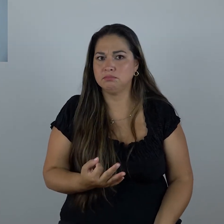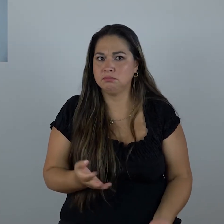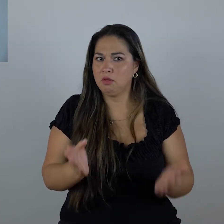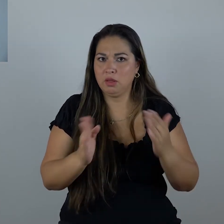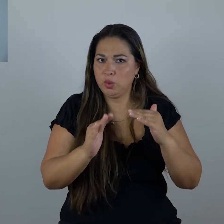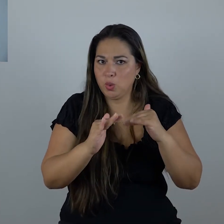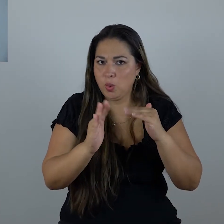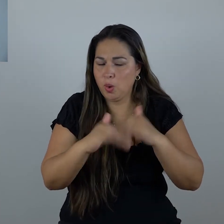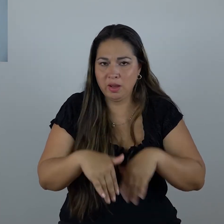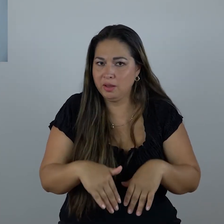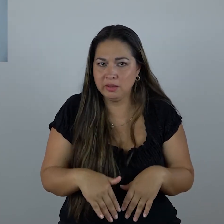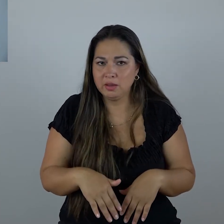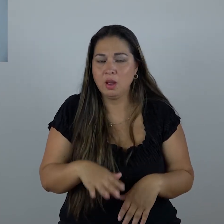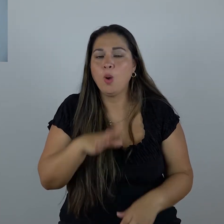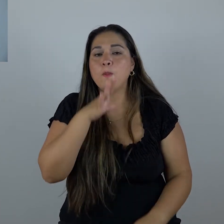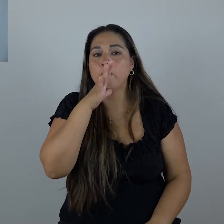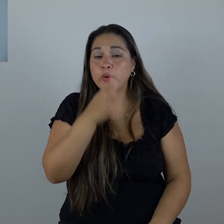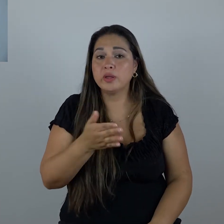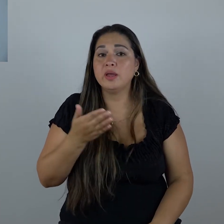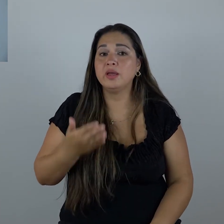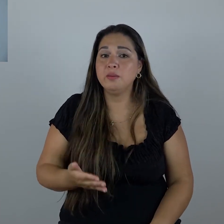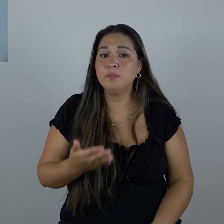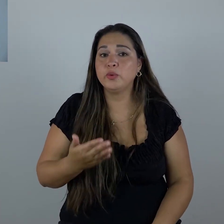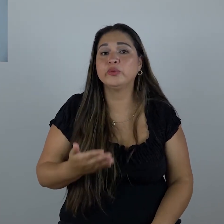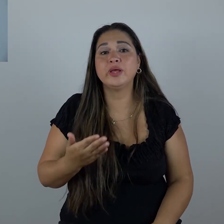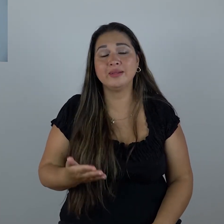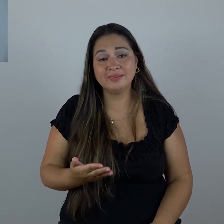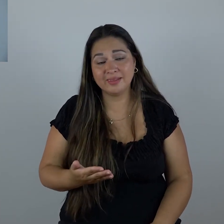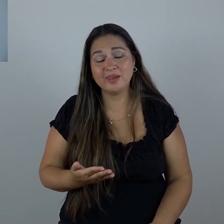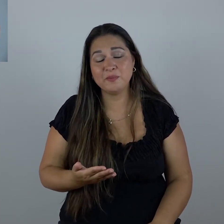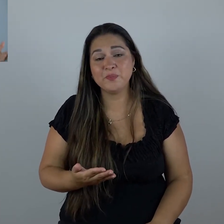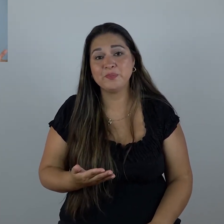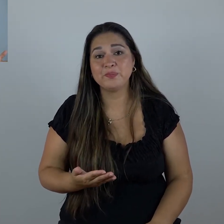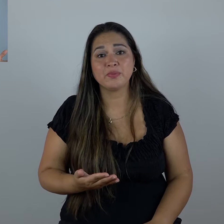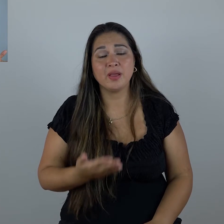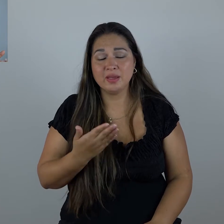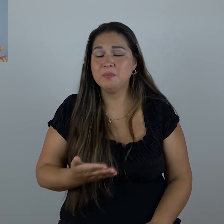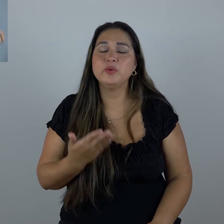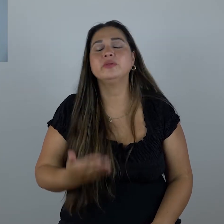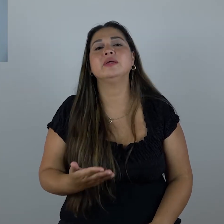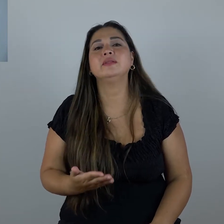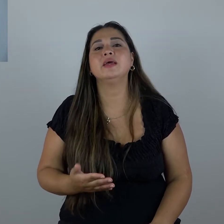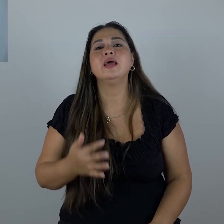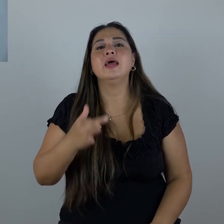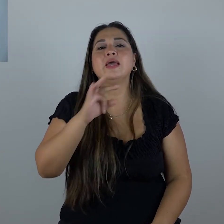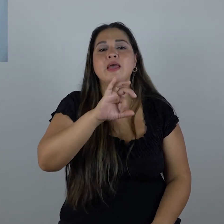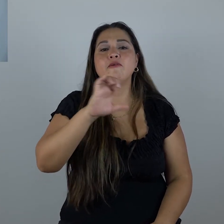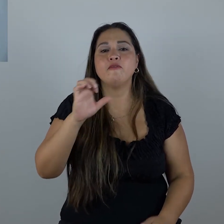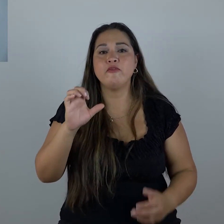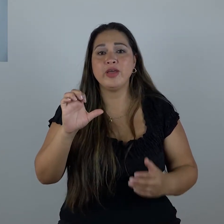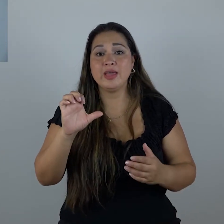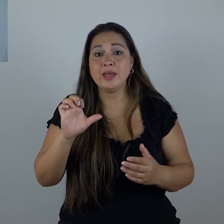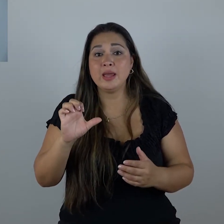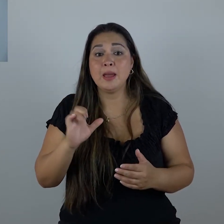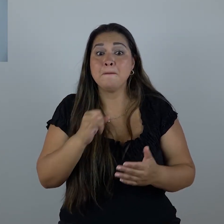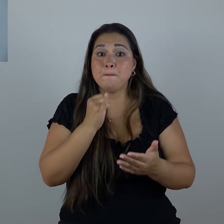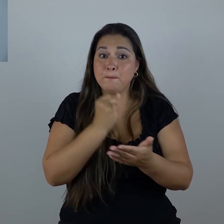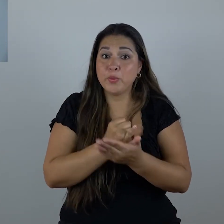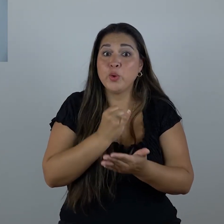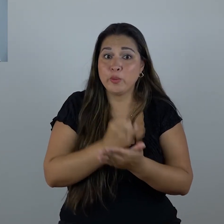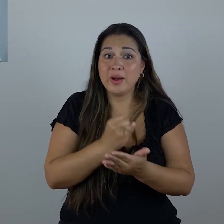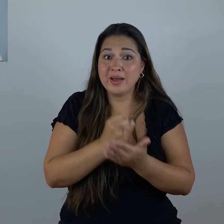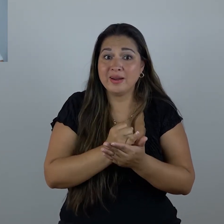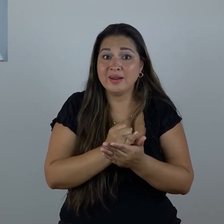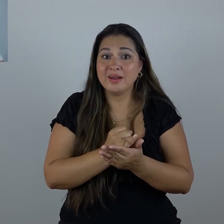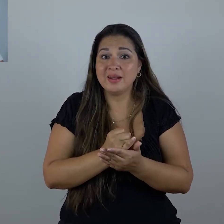tanto, es un problema de fe. Si la fe es probada en la edad que sea, desde una edad temprana a una edad tardía, si la fe es probada